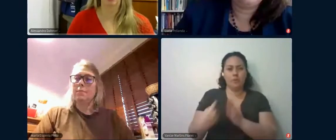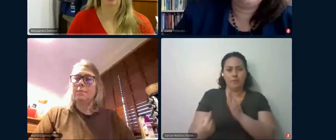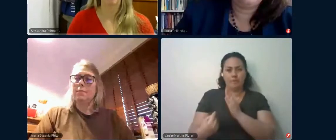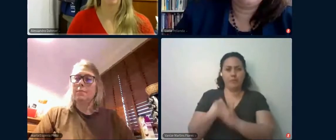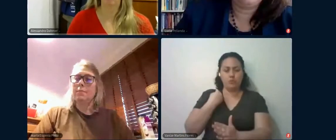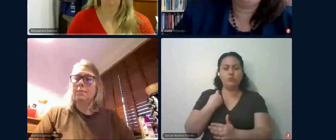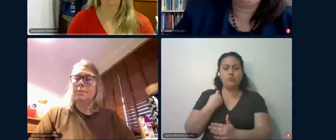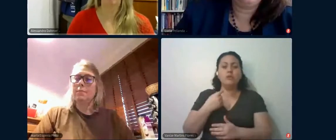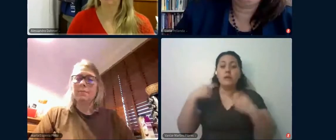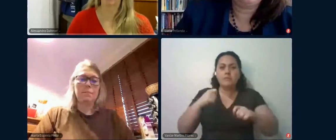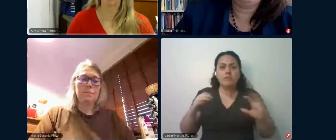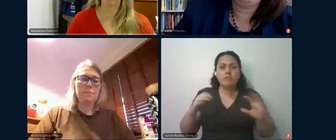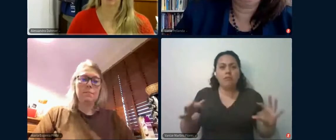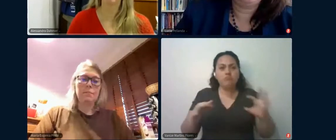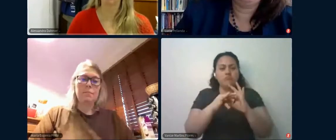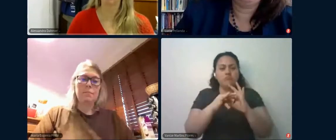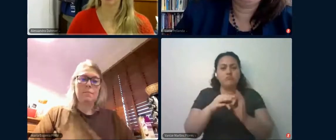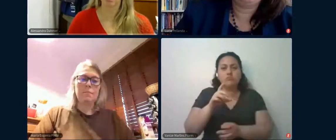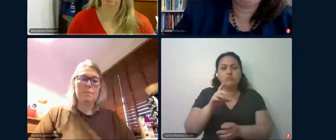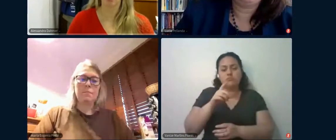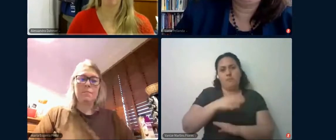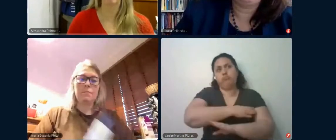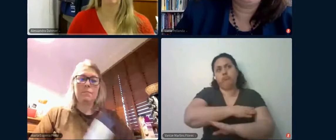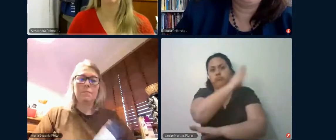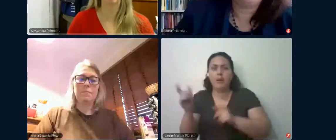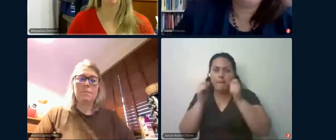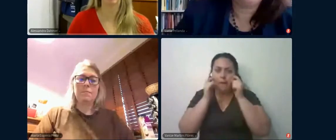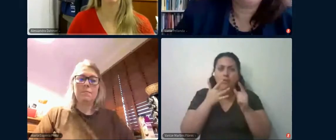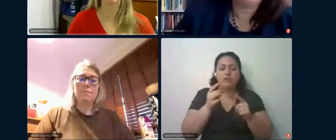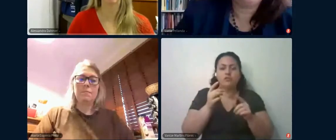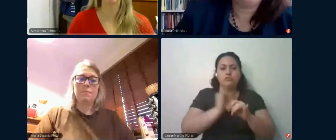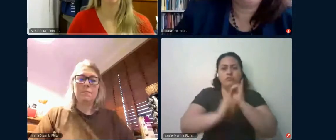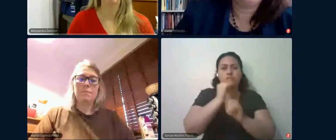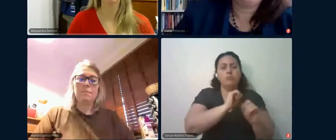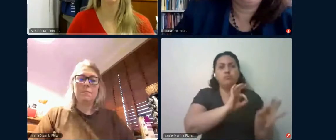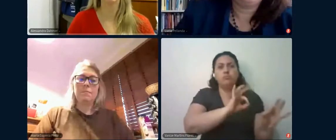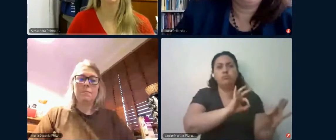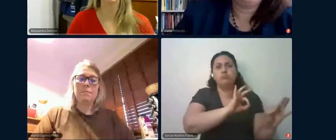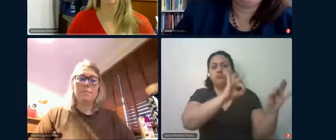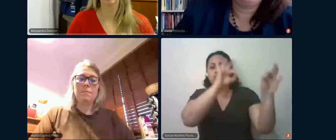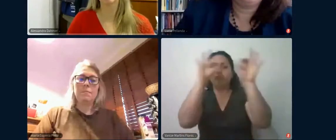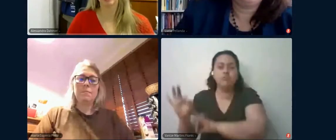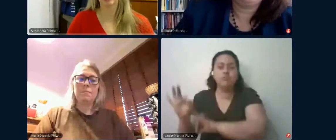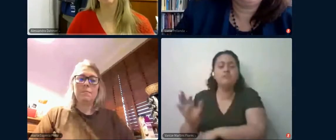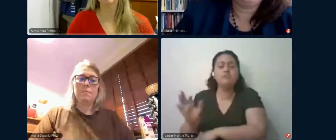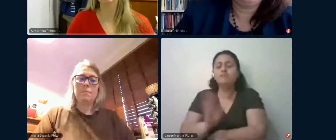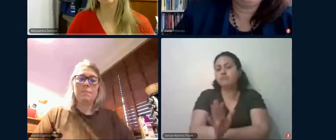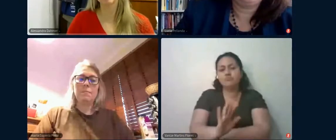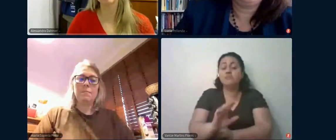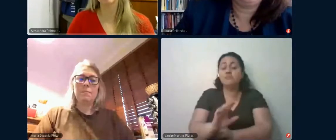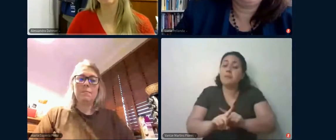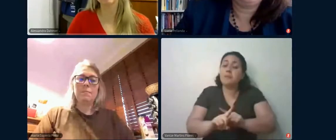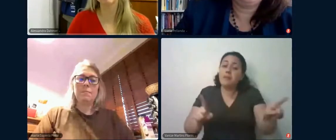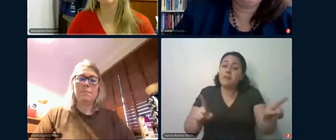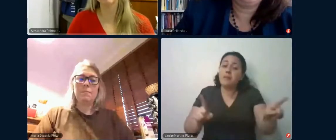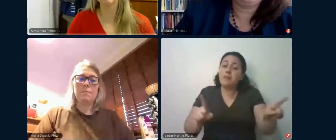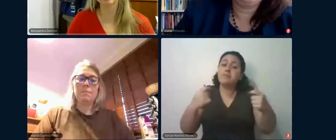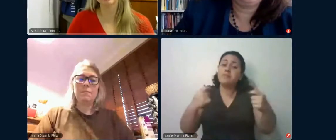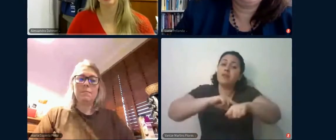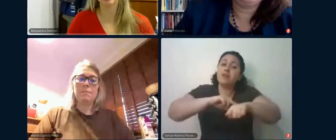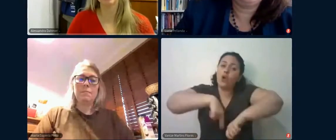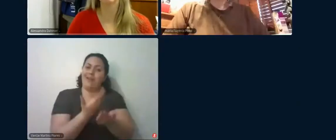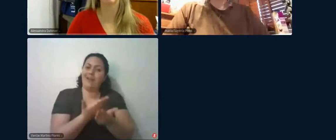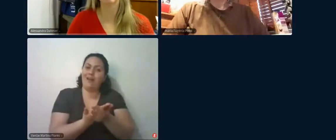inteiro. Não vai ter que ficar conectado o dia inteiro, mas vai ter que ter uma conexão condizente com a carga horária que ele teria na